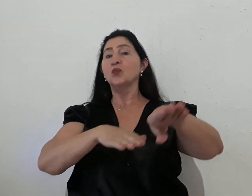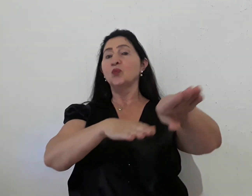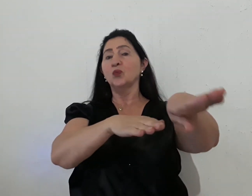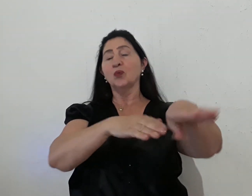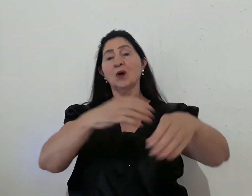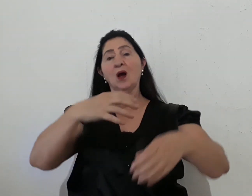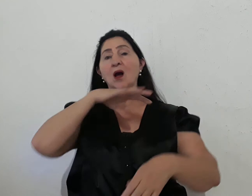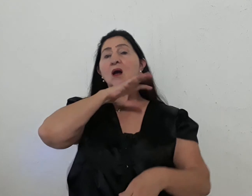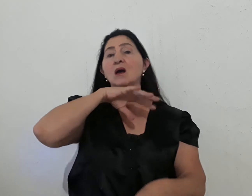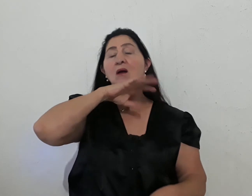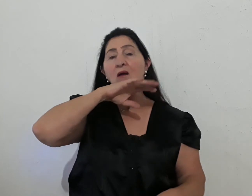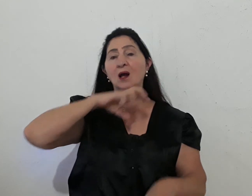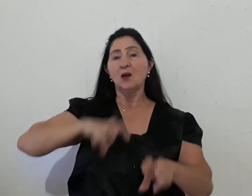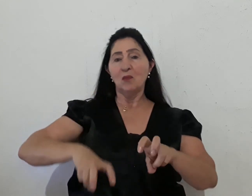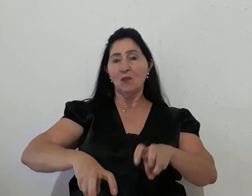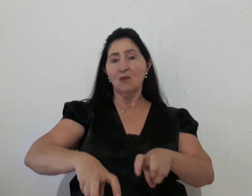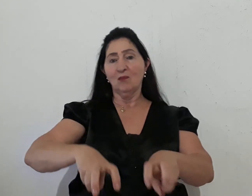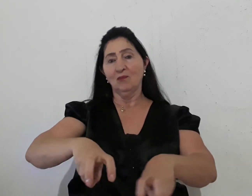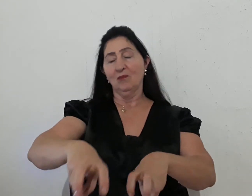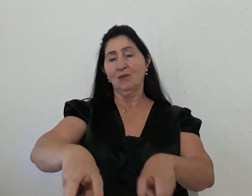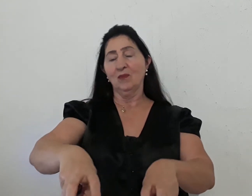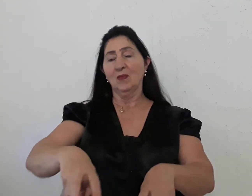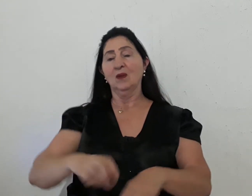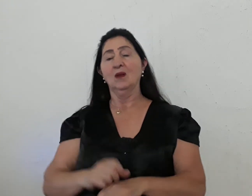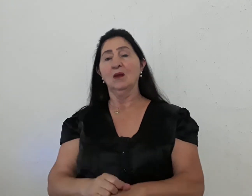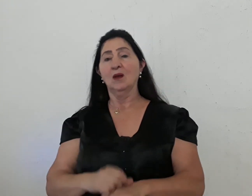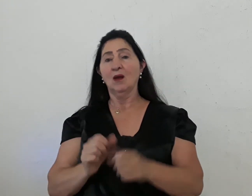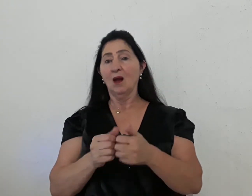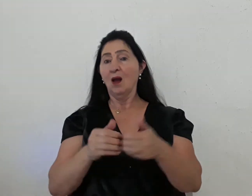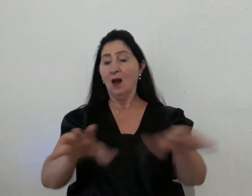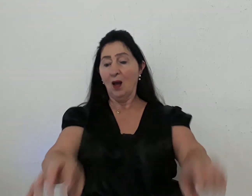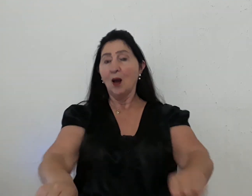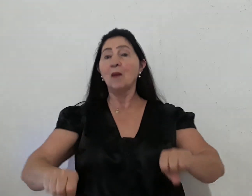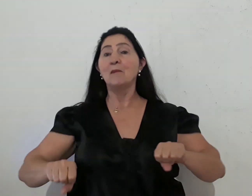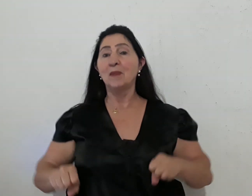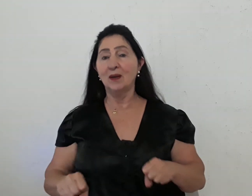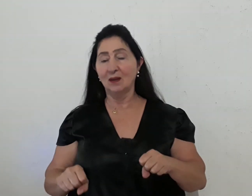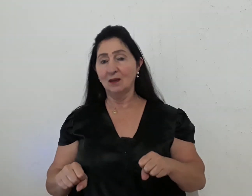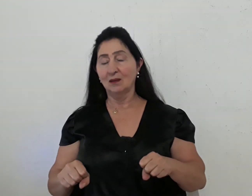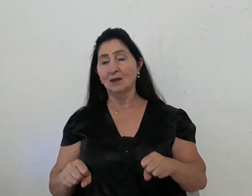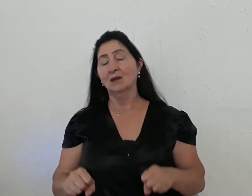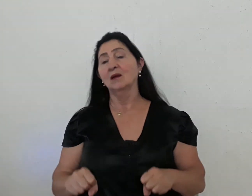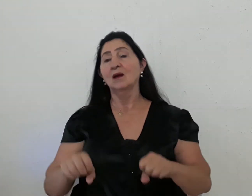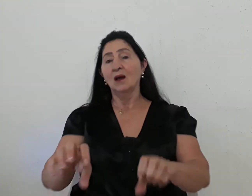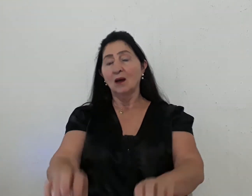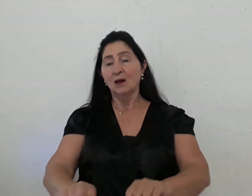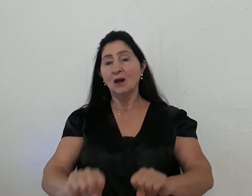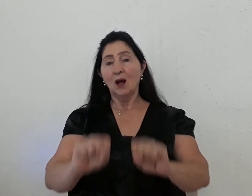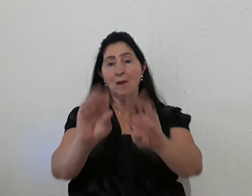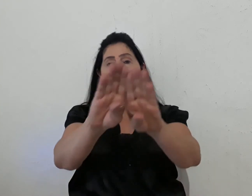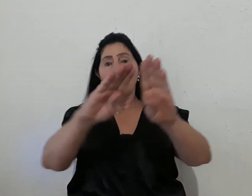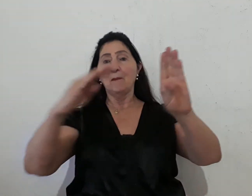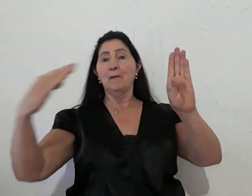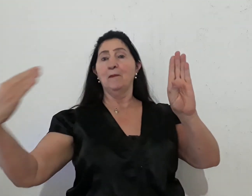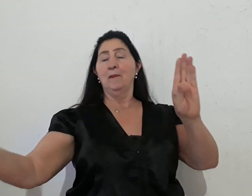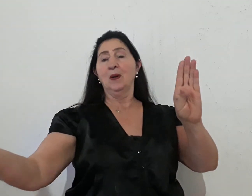animal anda, abrir, gaveta, abrir, porta, abrir